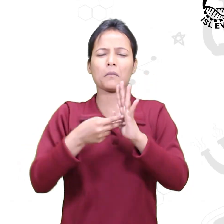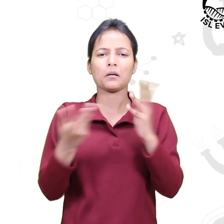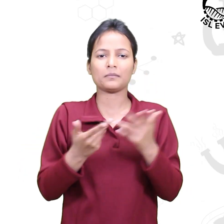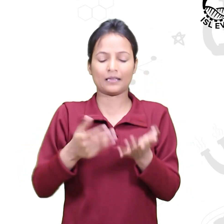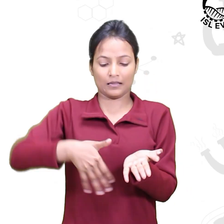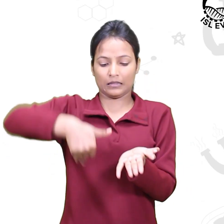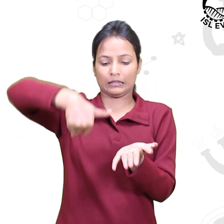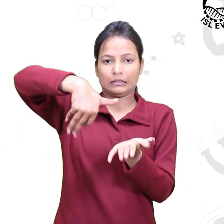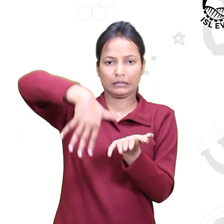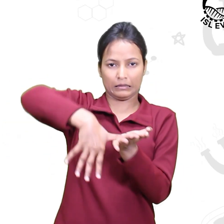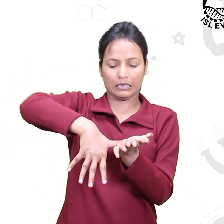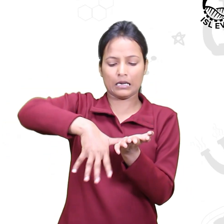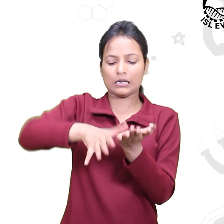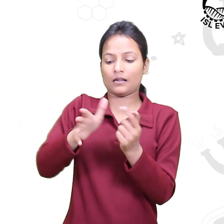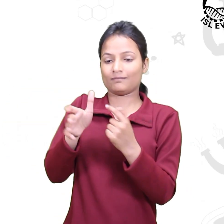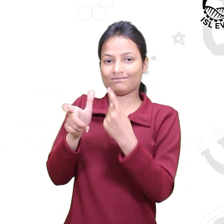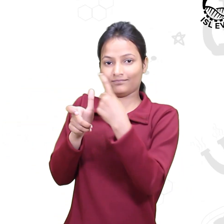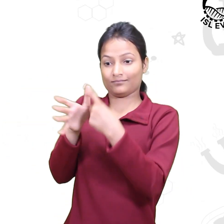है